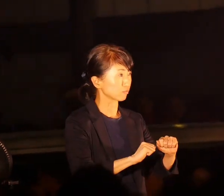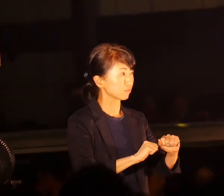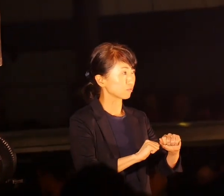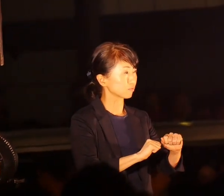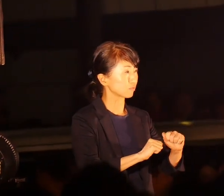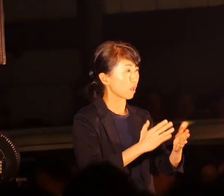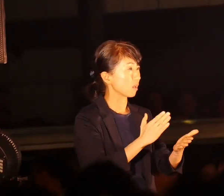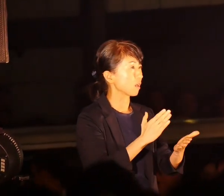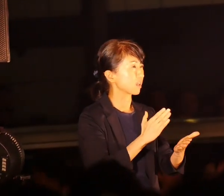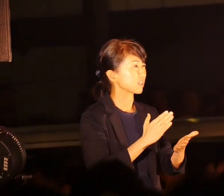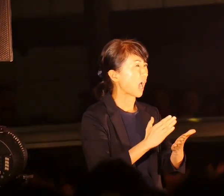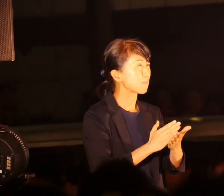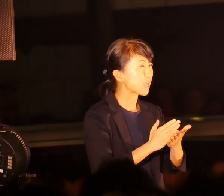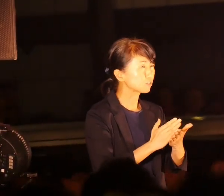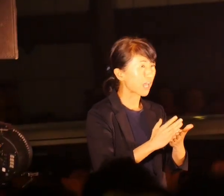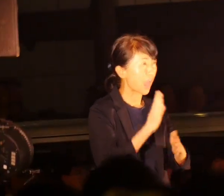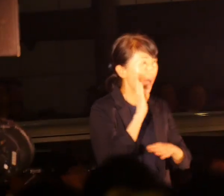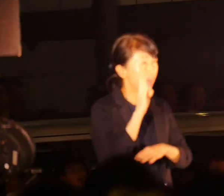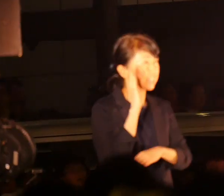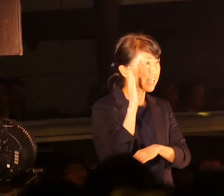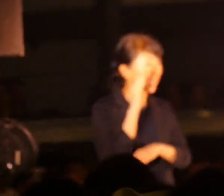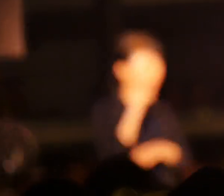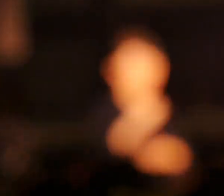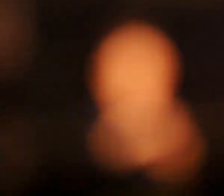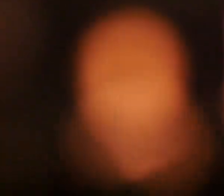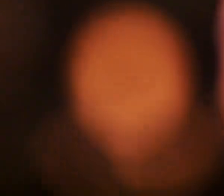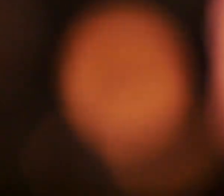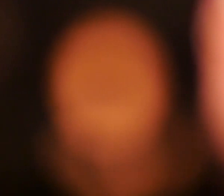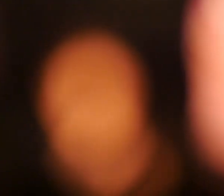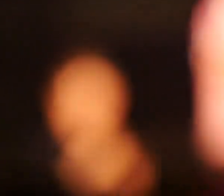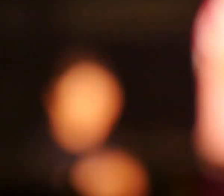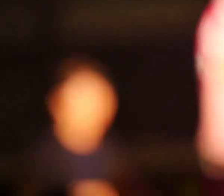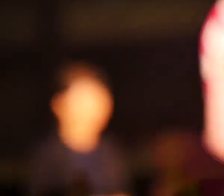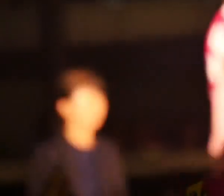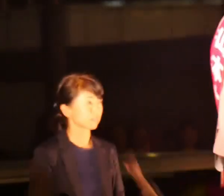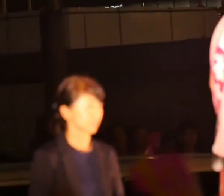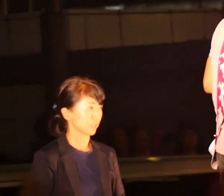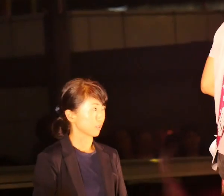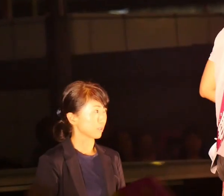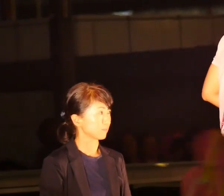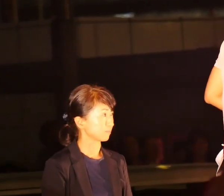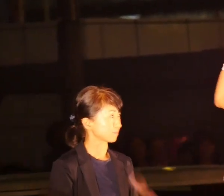をやめるぐらいだったら政治家なんてやめてやるって話ですよ。